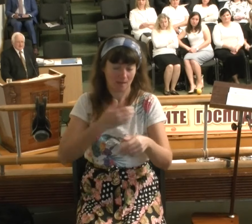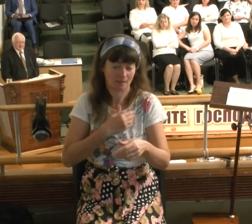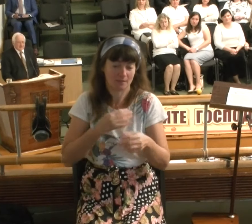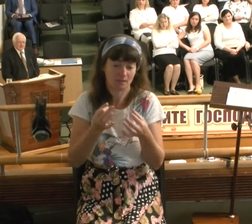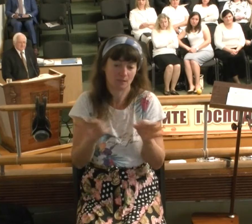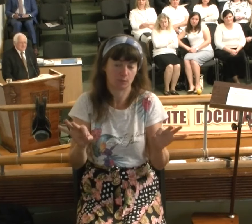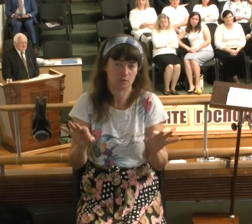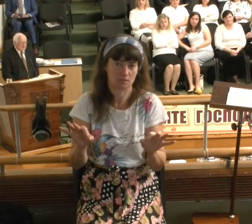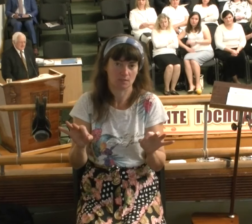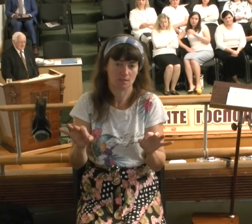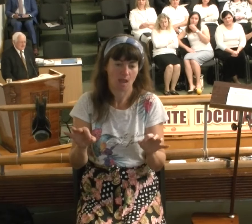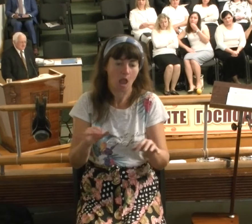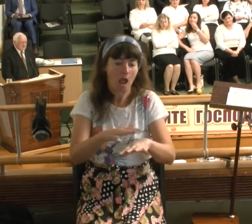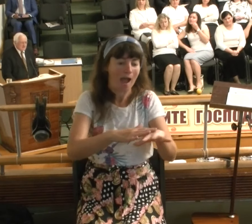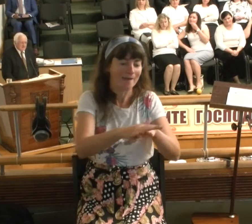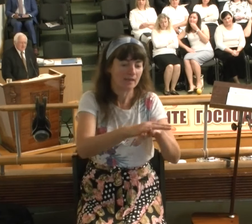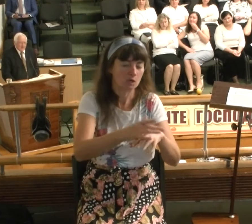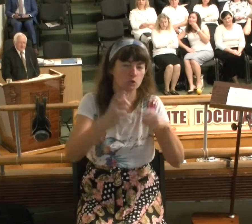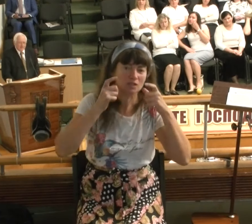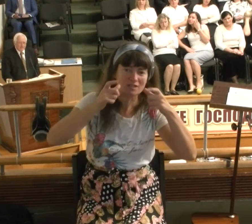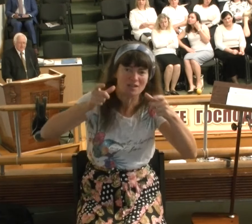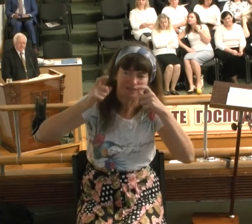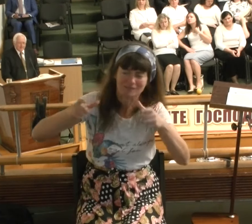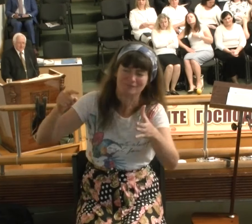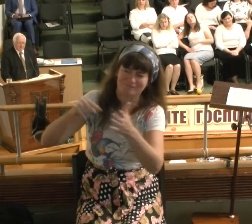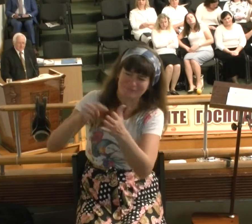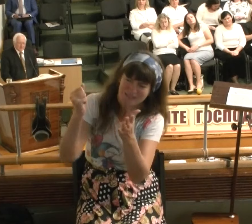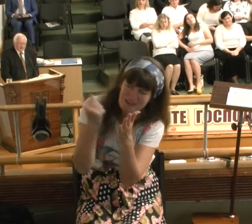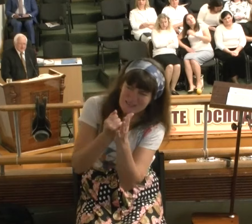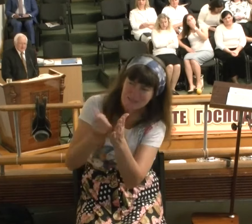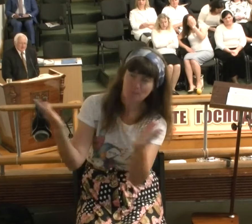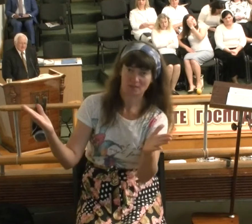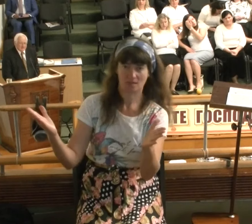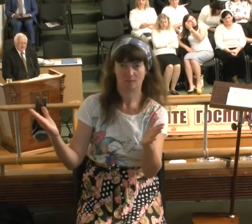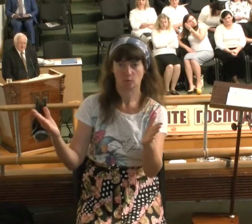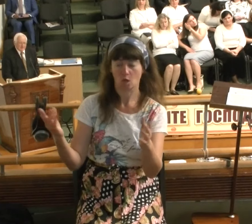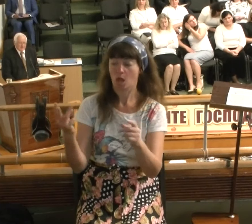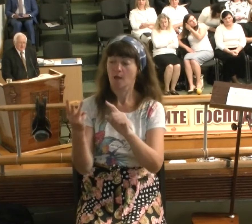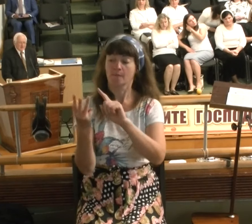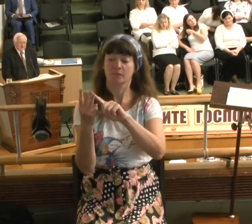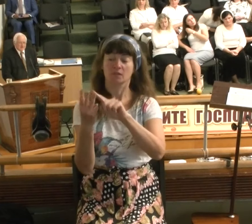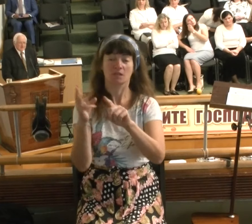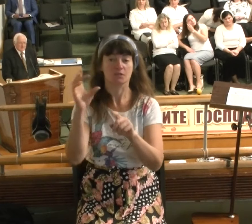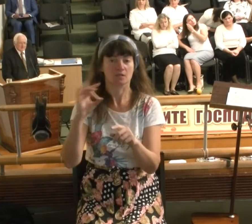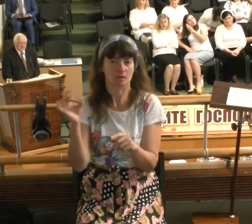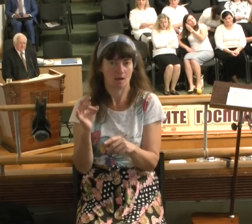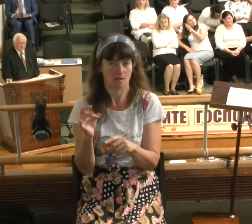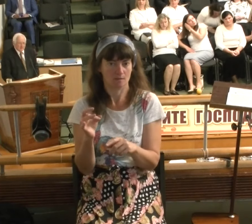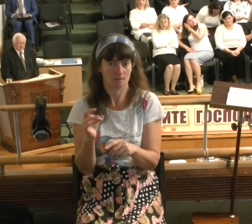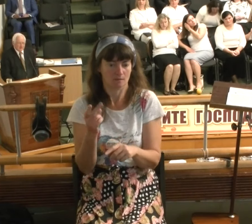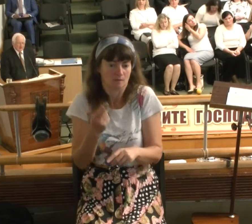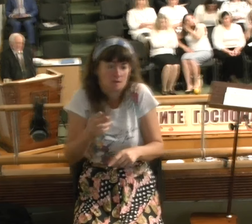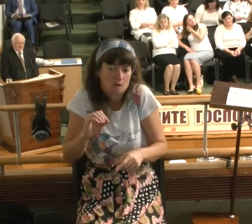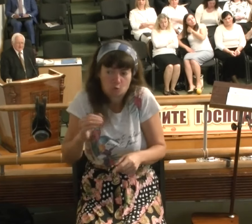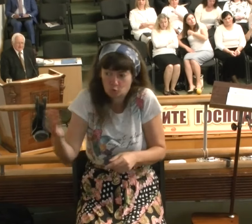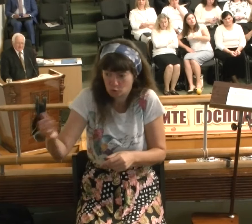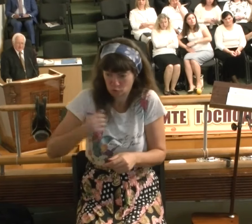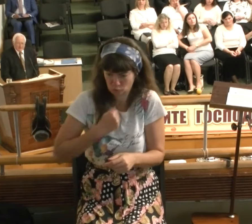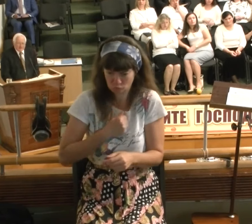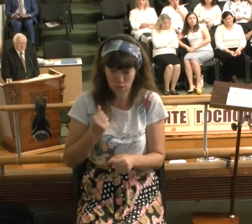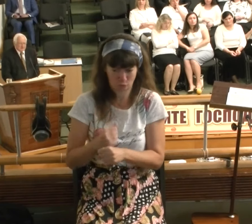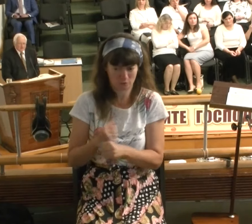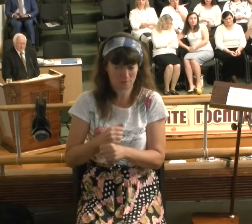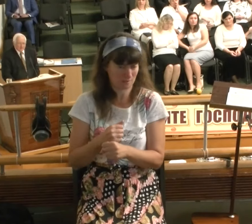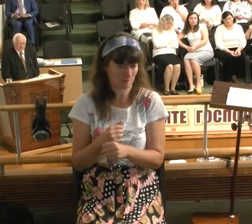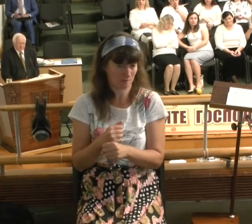они кричали, распни его. Он в третий раз сказал им, какое же зло сделал он. И